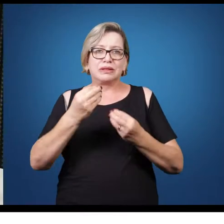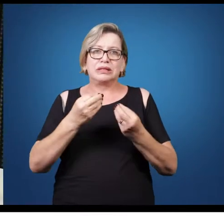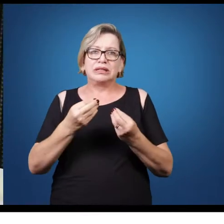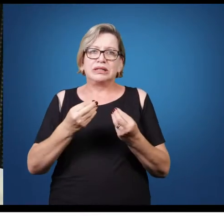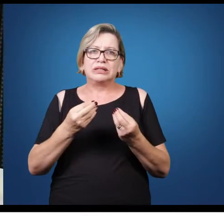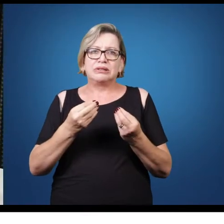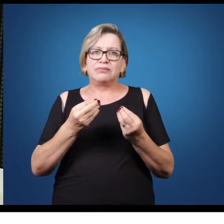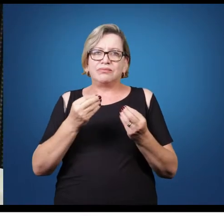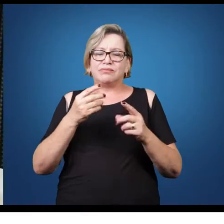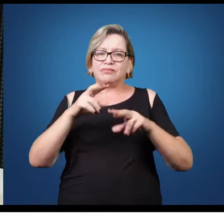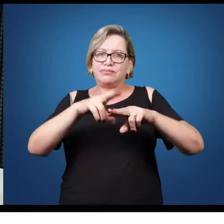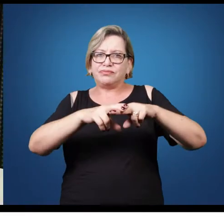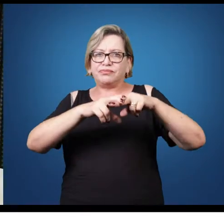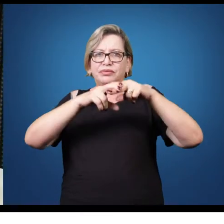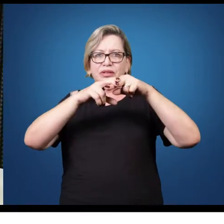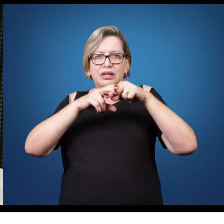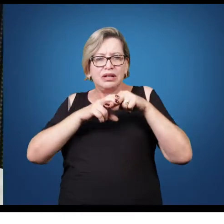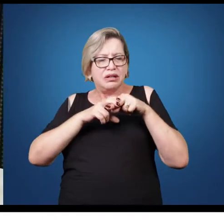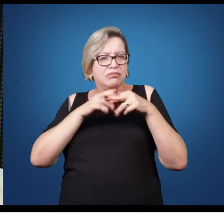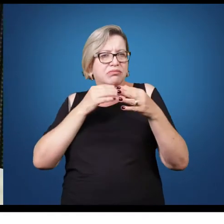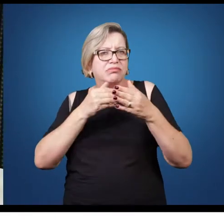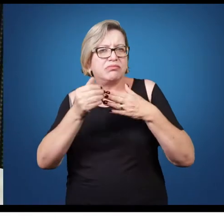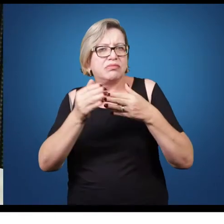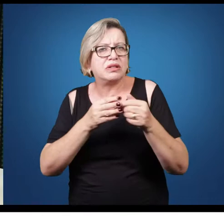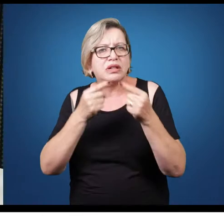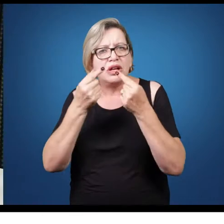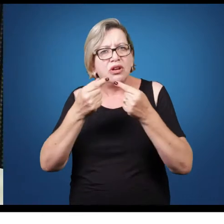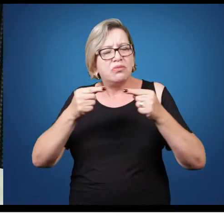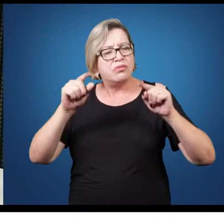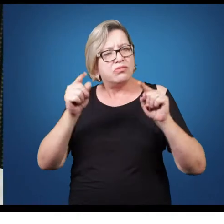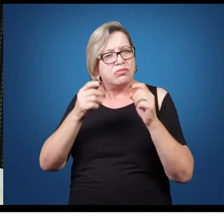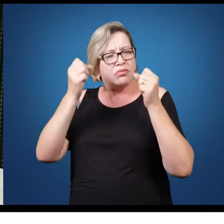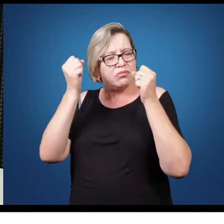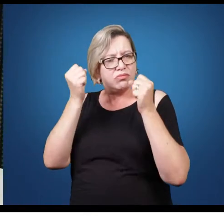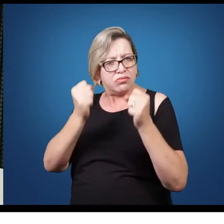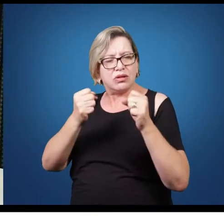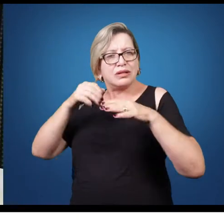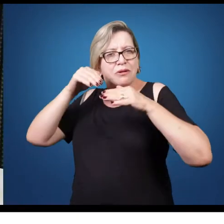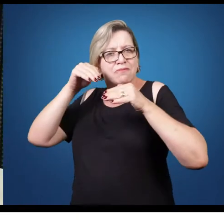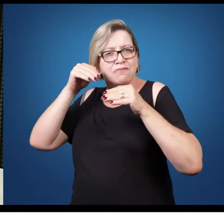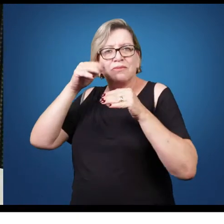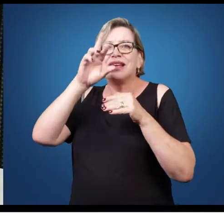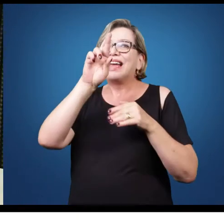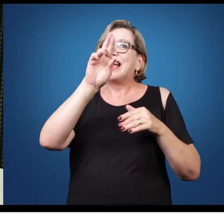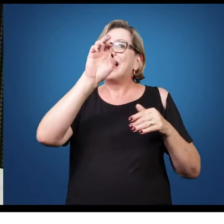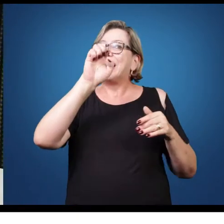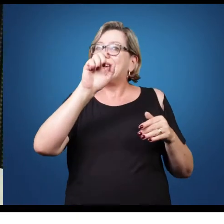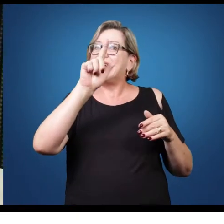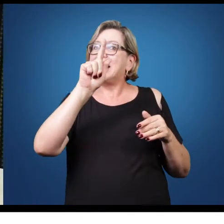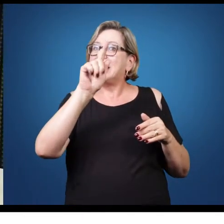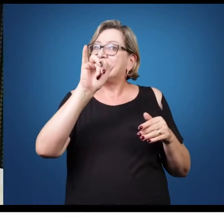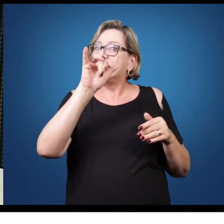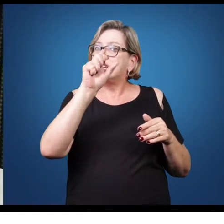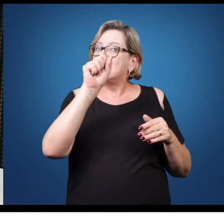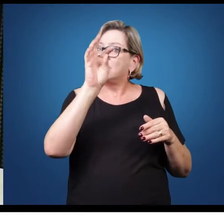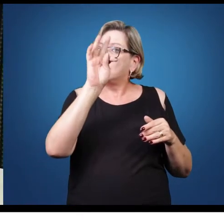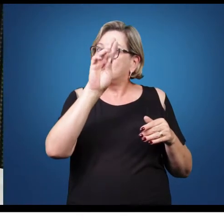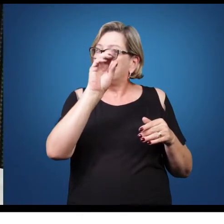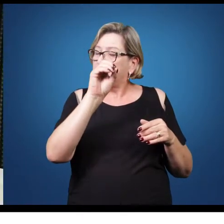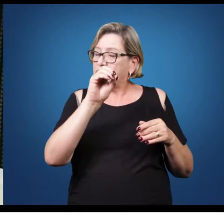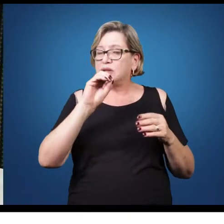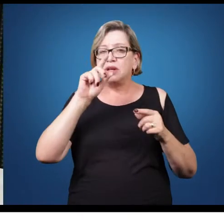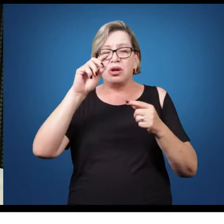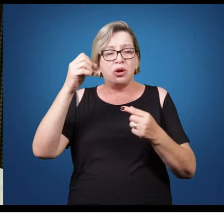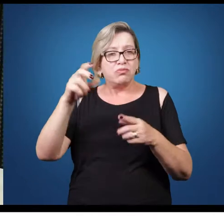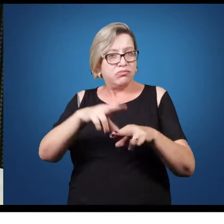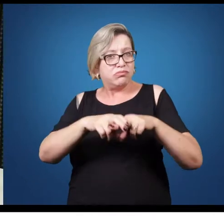deu a qualquer tipo de música capacidade registrada isso mudou evidentemente é importante